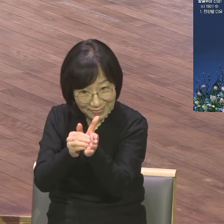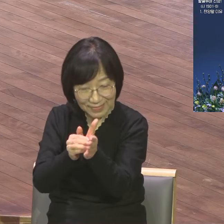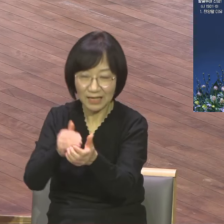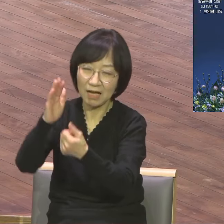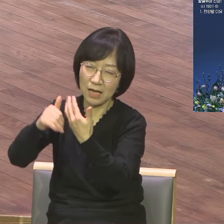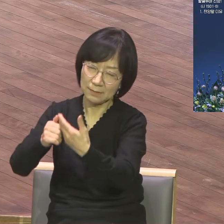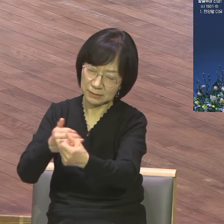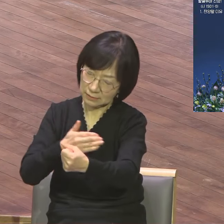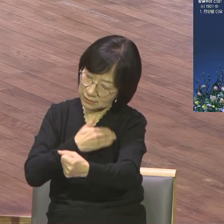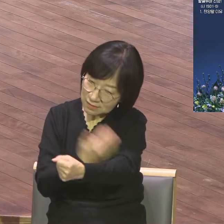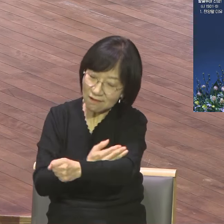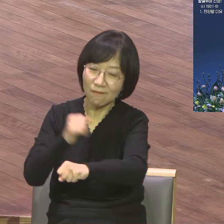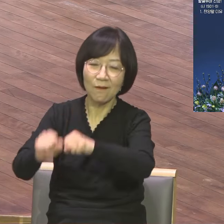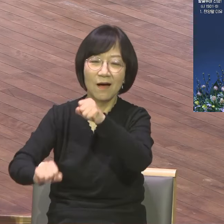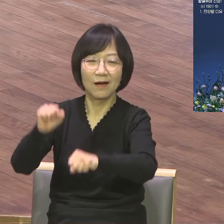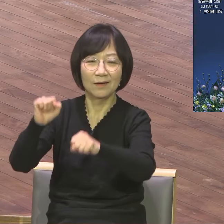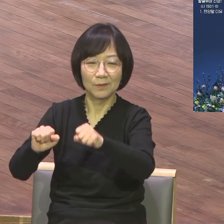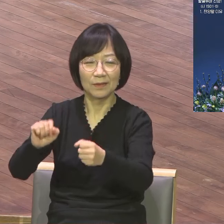행동,